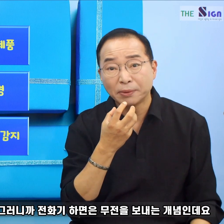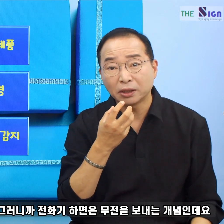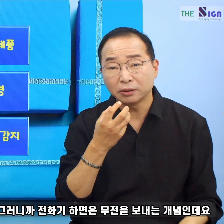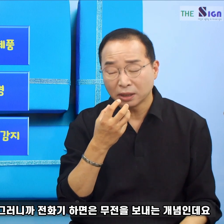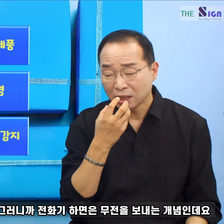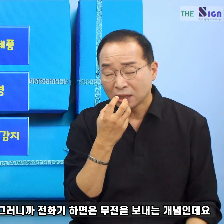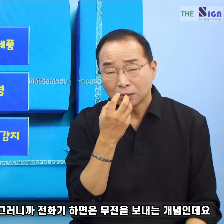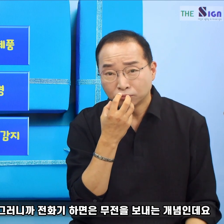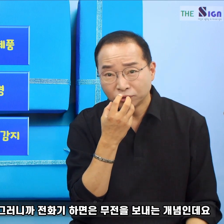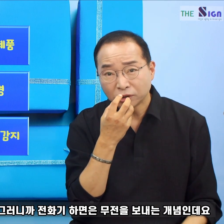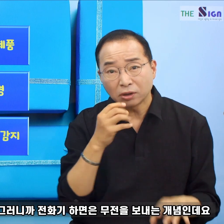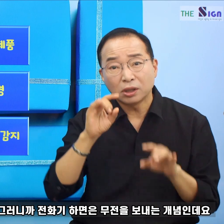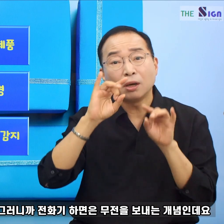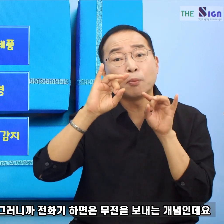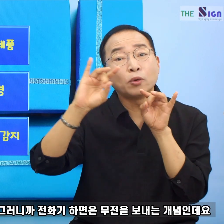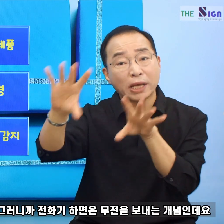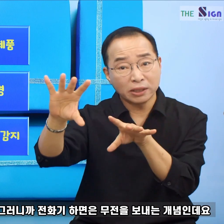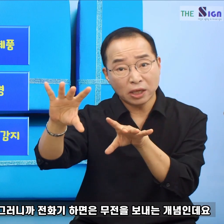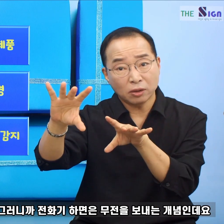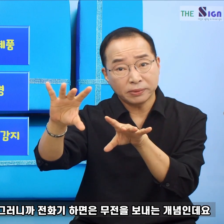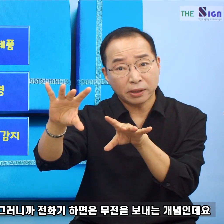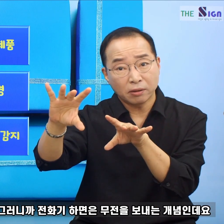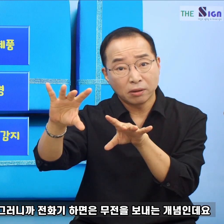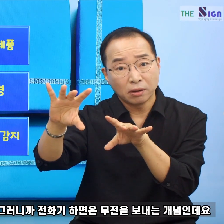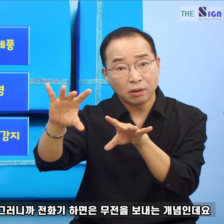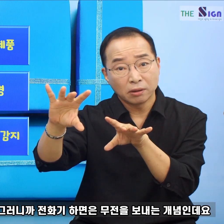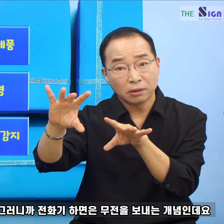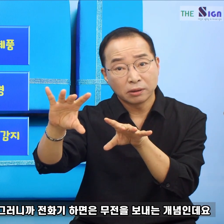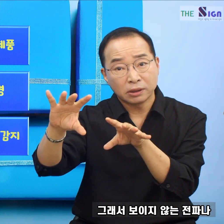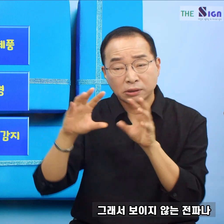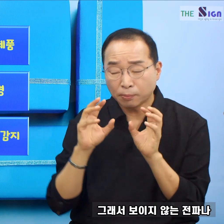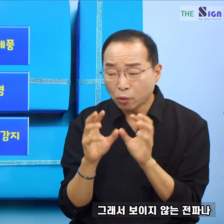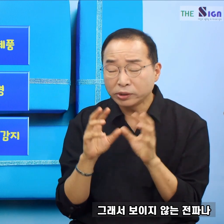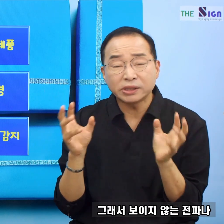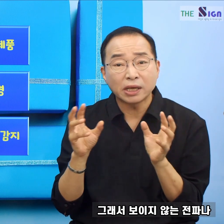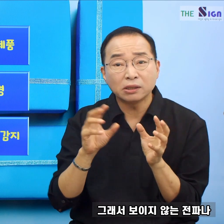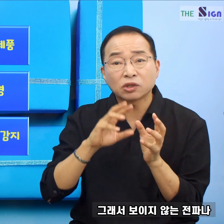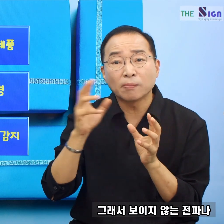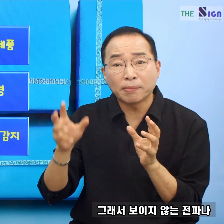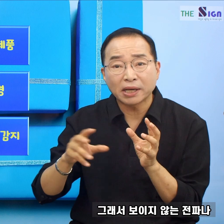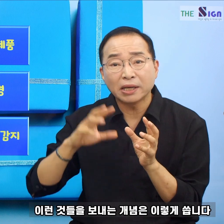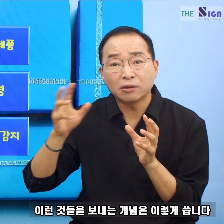하면은 무전을 보내는 개념이 돼요. 그래서 보이지 않는 전파나 이런